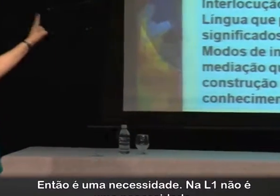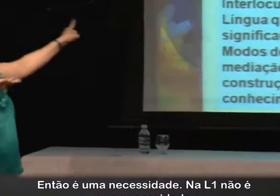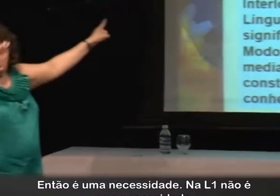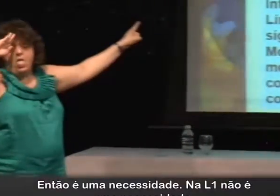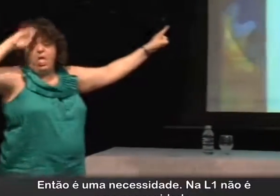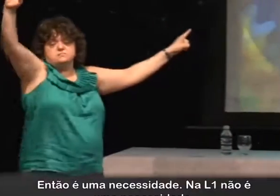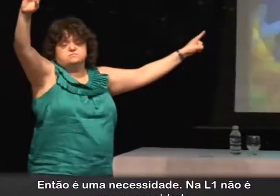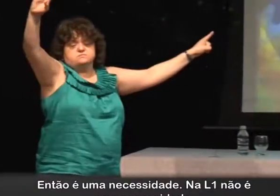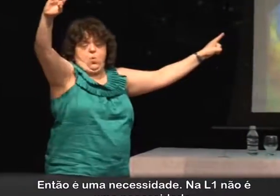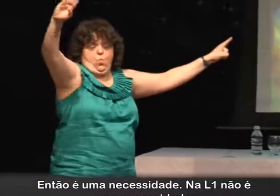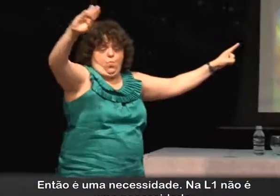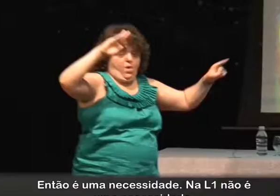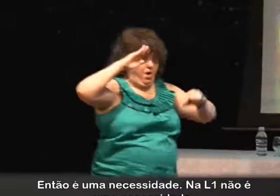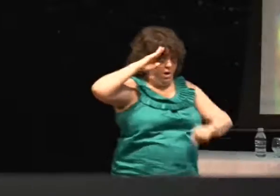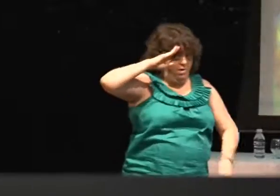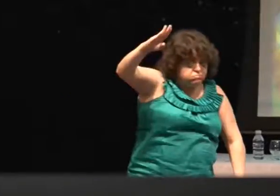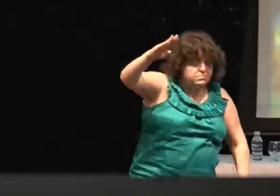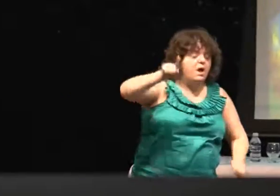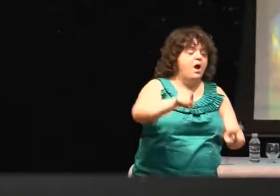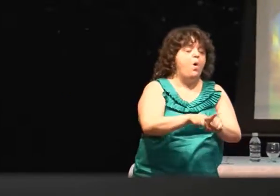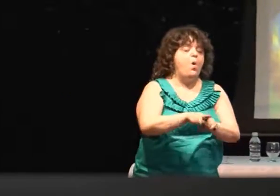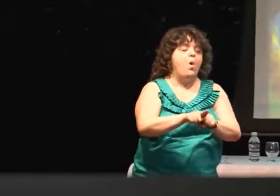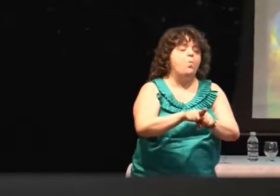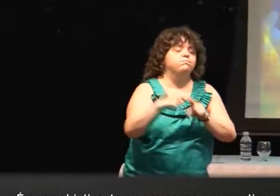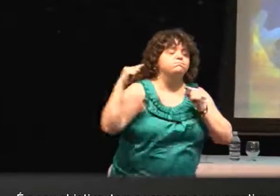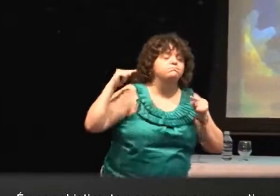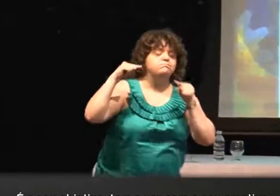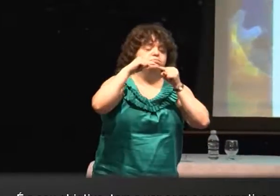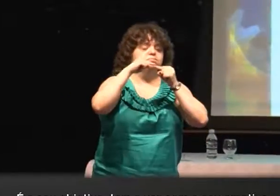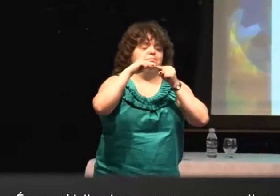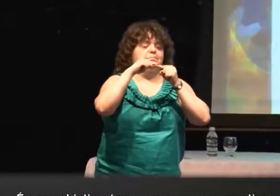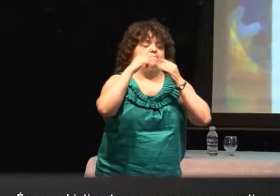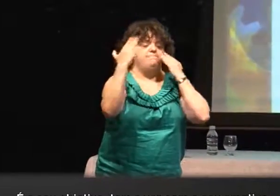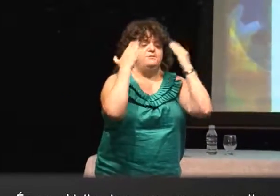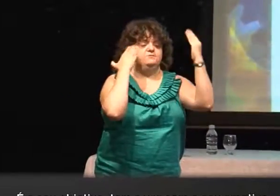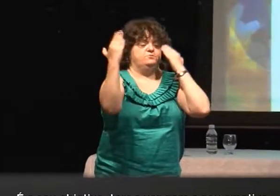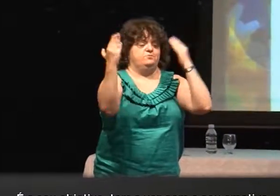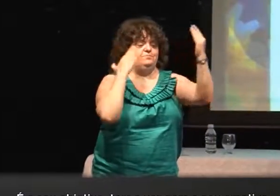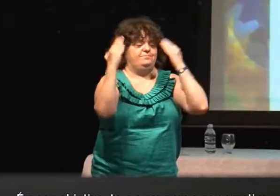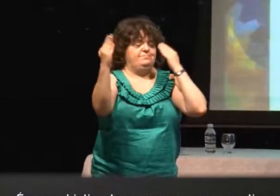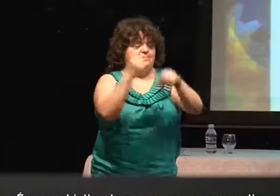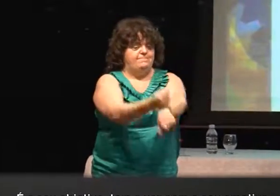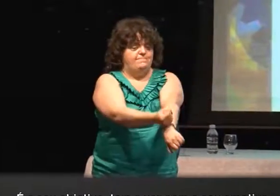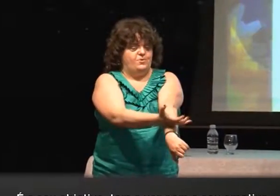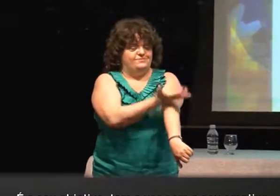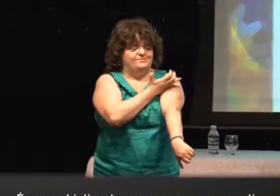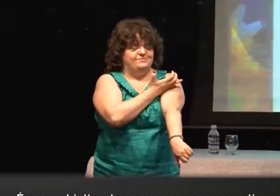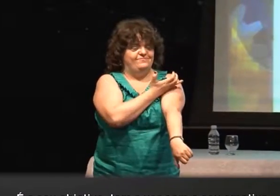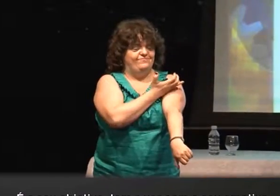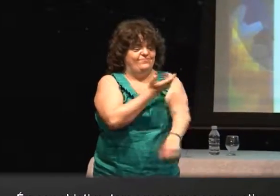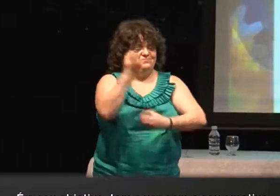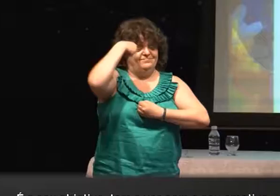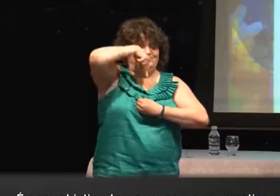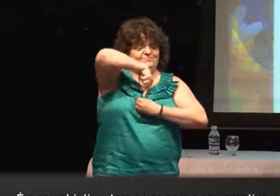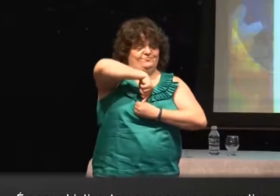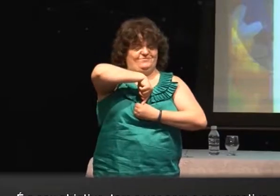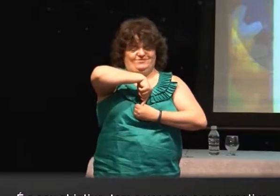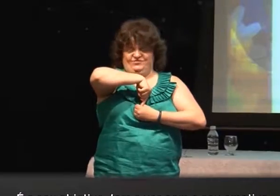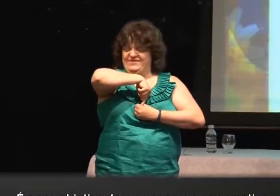L1, não é uma necessidade. É algo principal, é o seu objetivo, tem a ver com o seu emotivo, com a